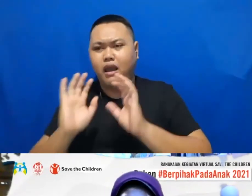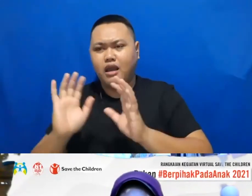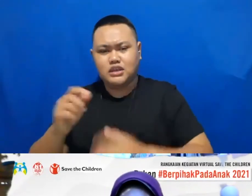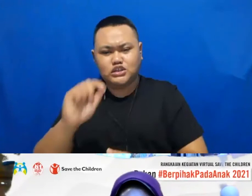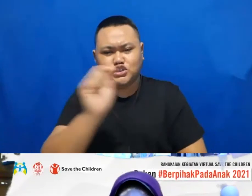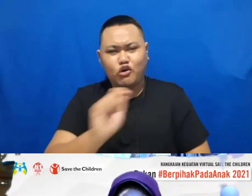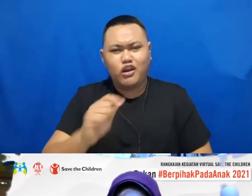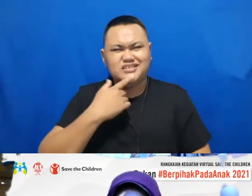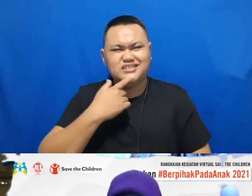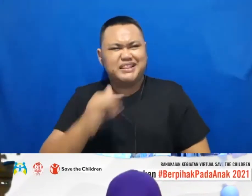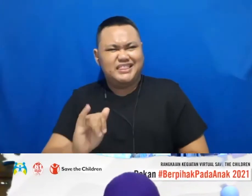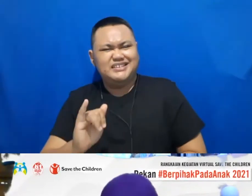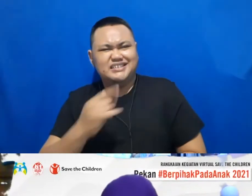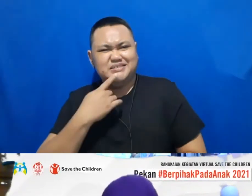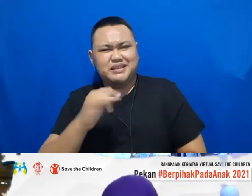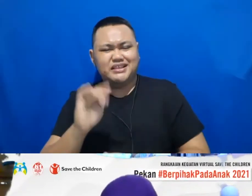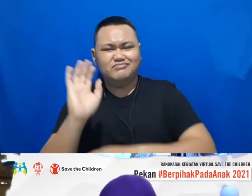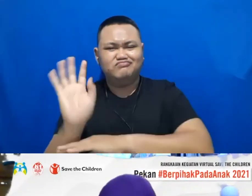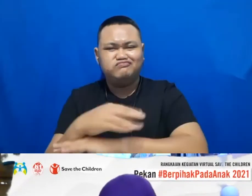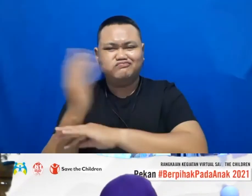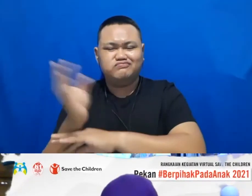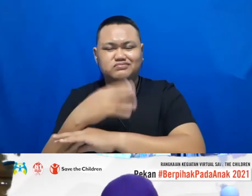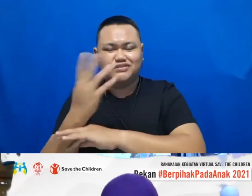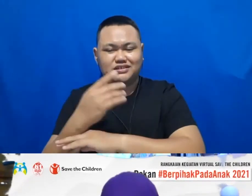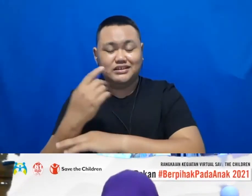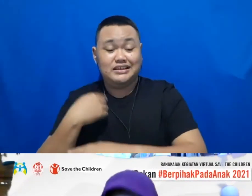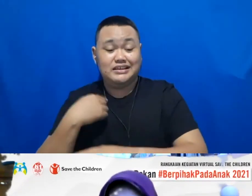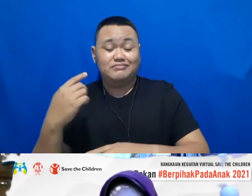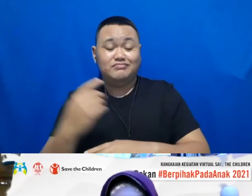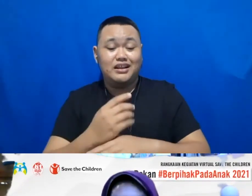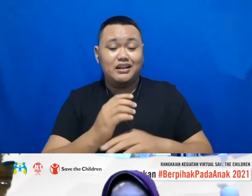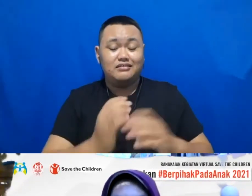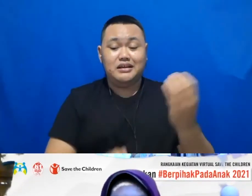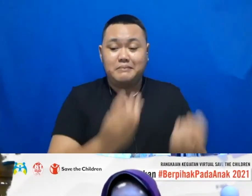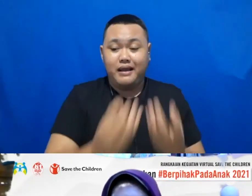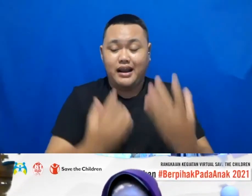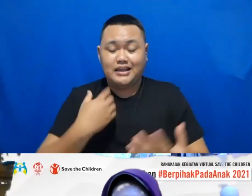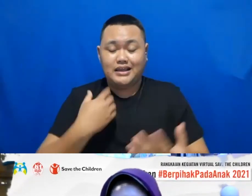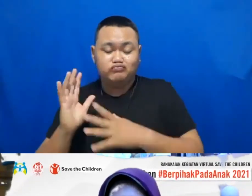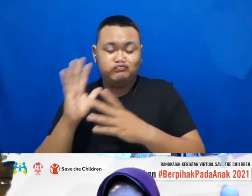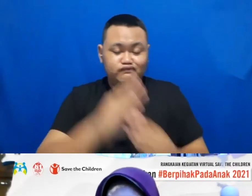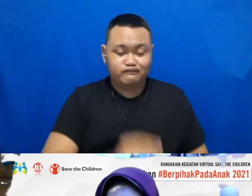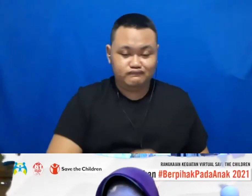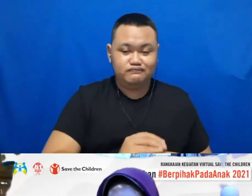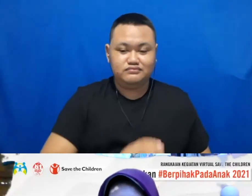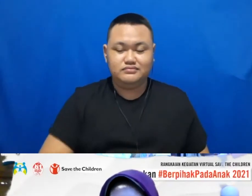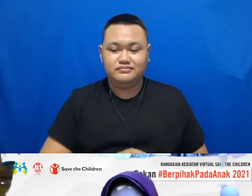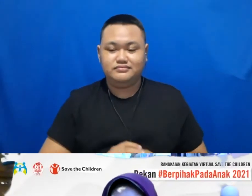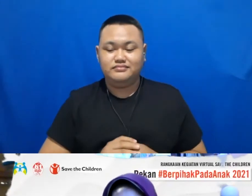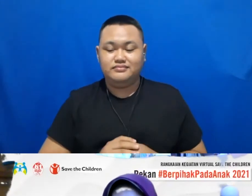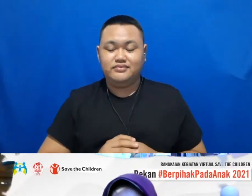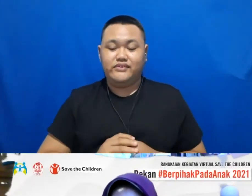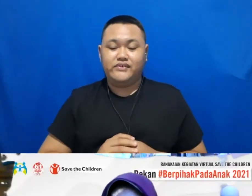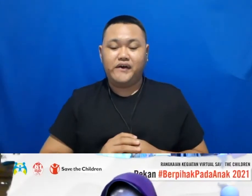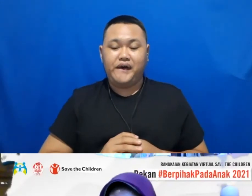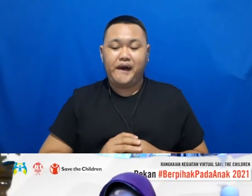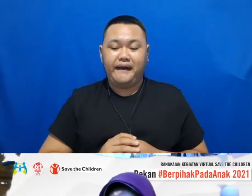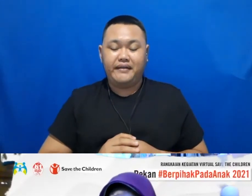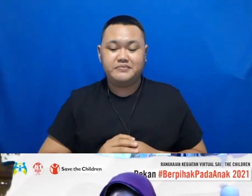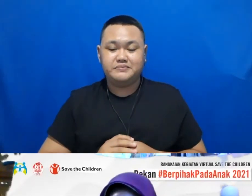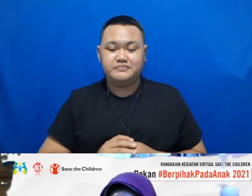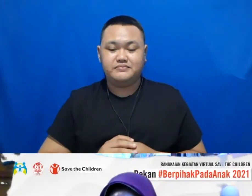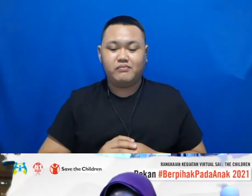di dalam pembangunan. Berikutnya adalah kegiatan-kegiatan yang bersifat insidental. Jadi kami mencoba